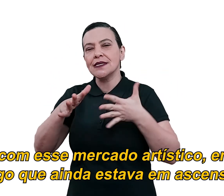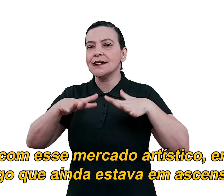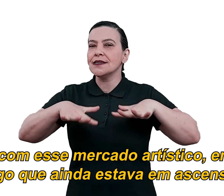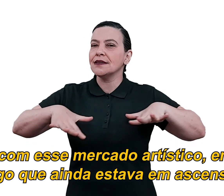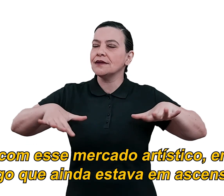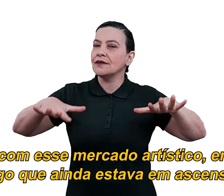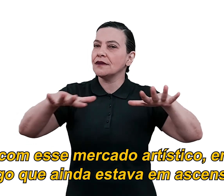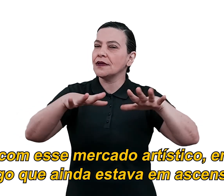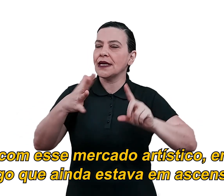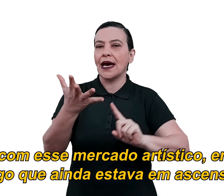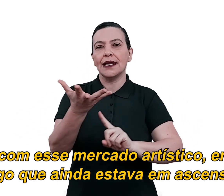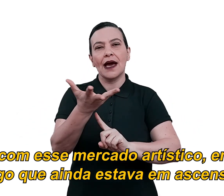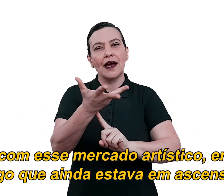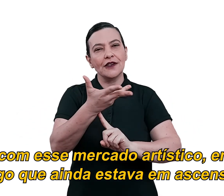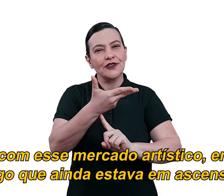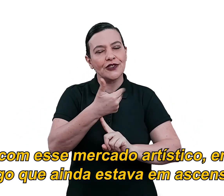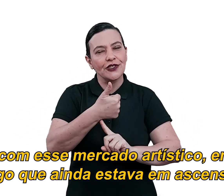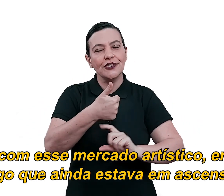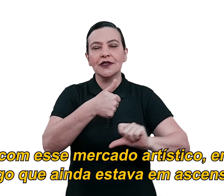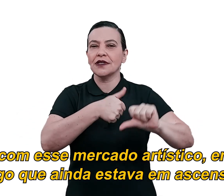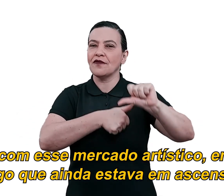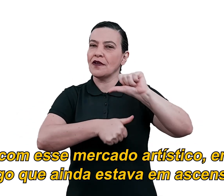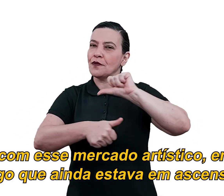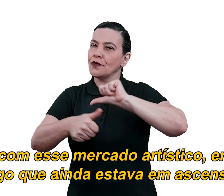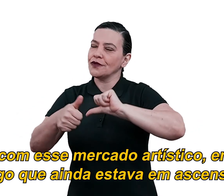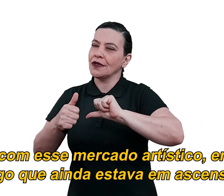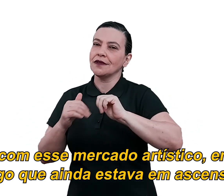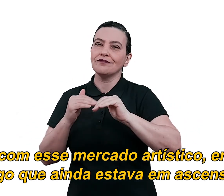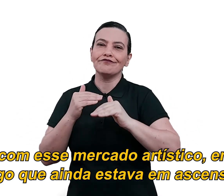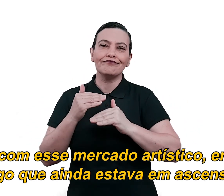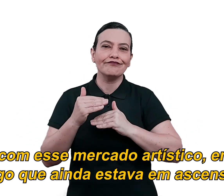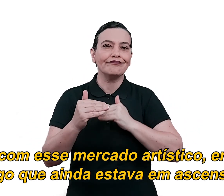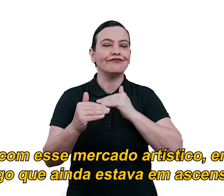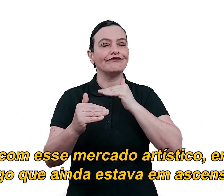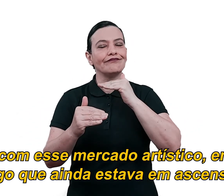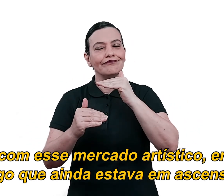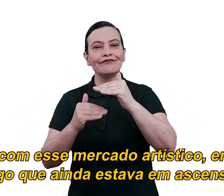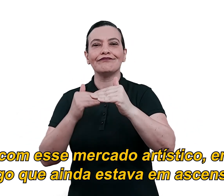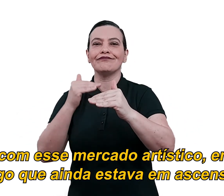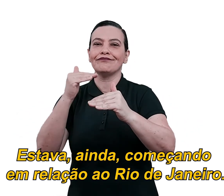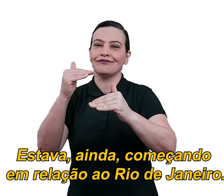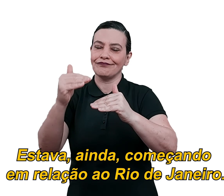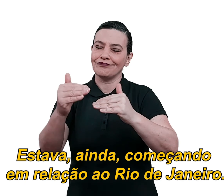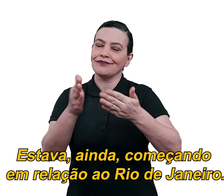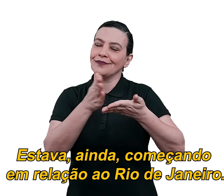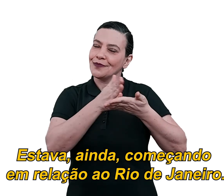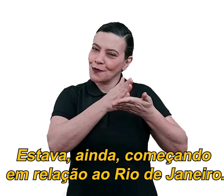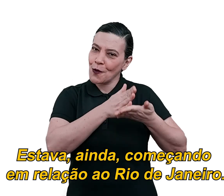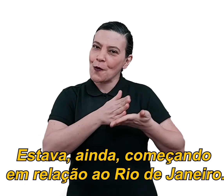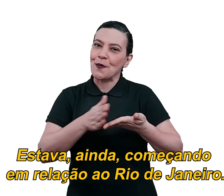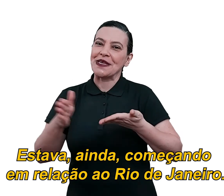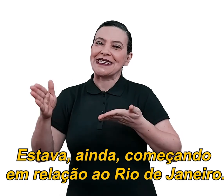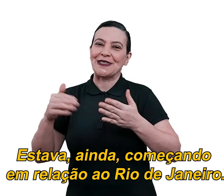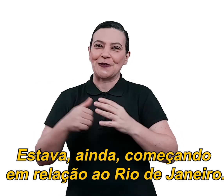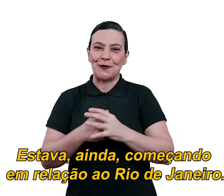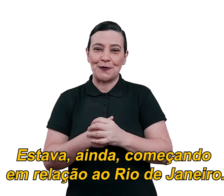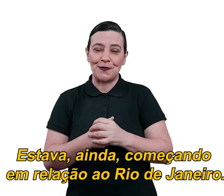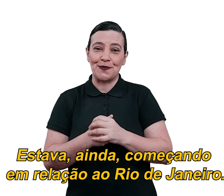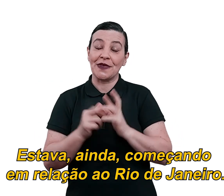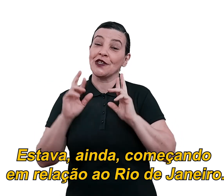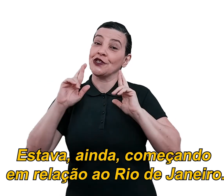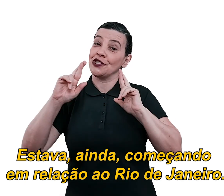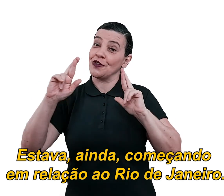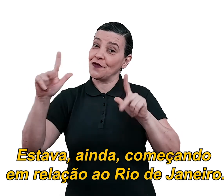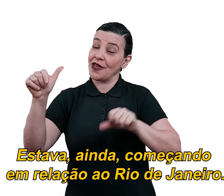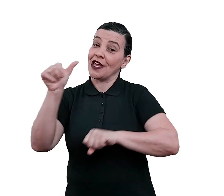como o mercado artístico em São Paulo, né? Era ainda algo ainda que estava em ascensão, né? Estava ainda começando em